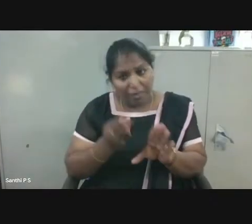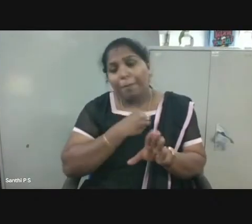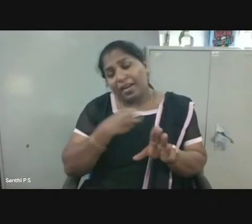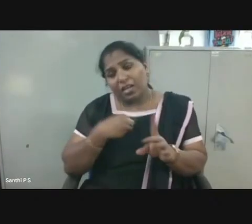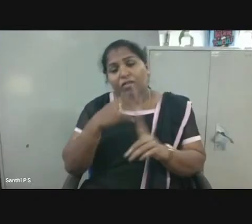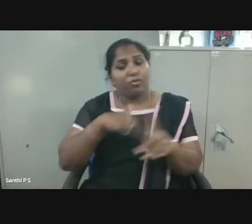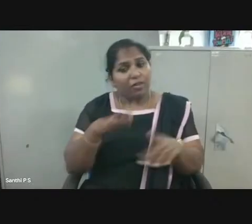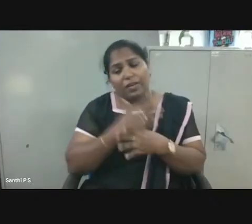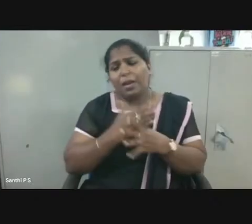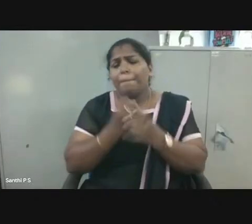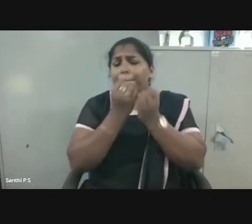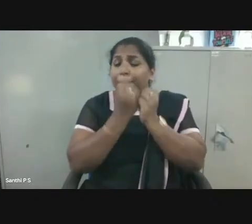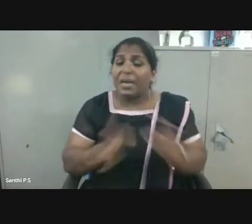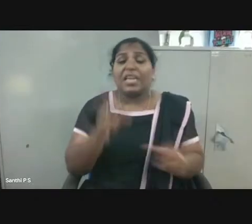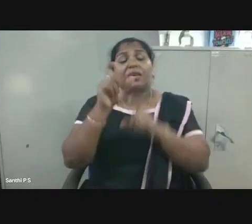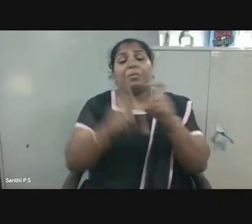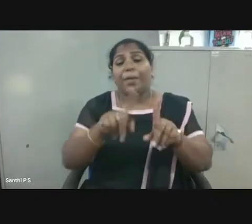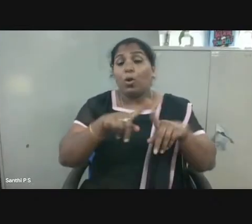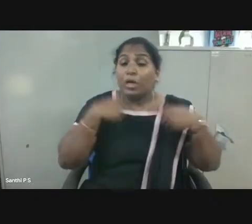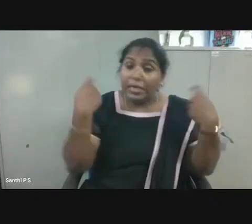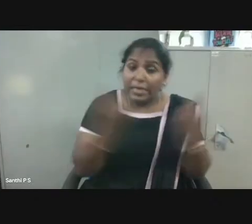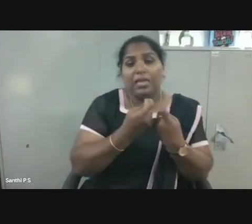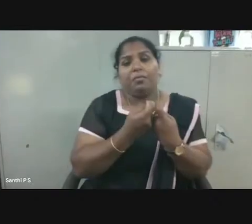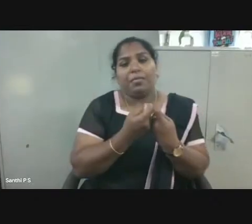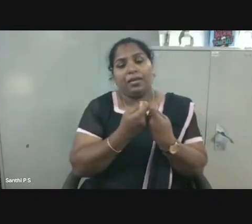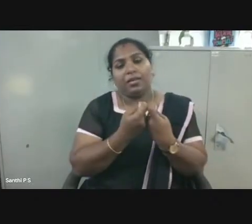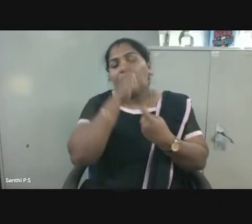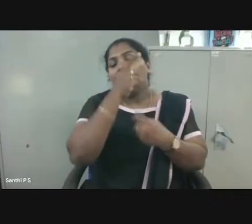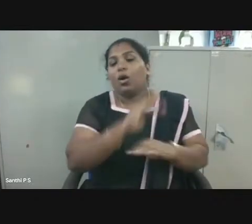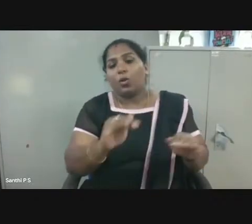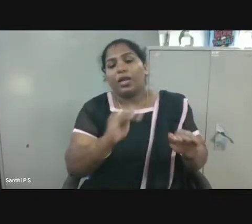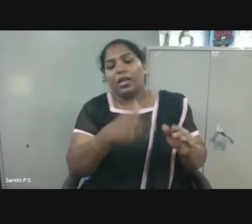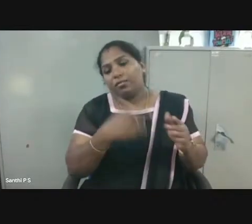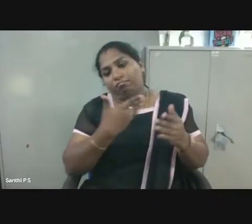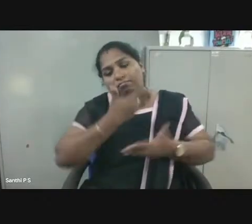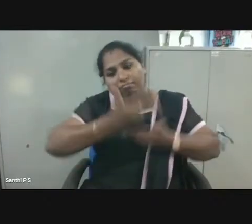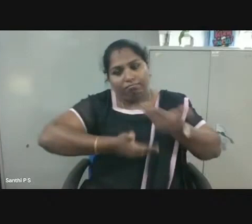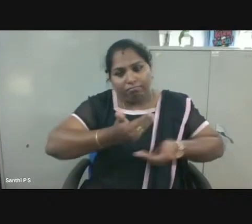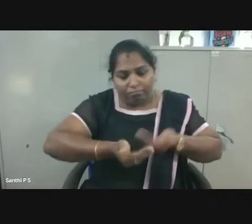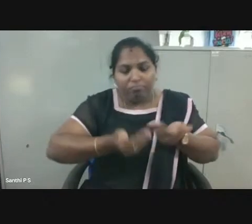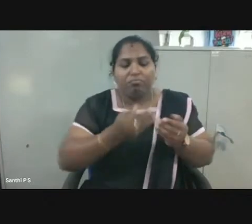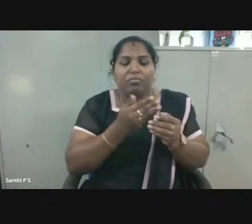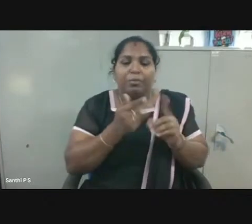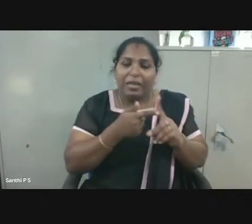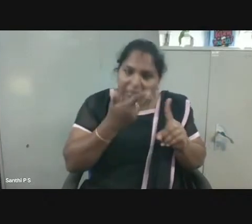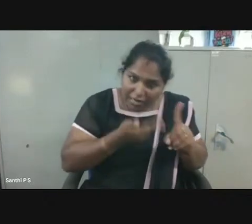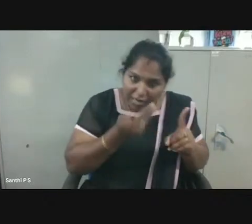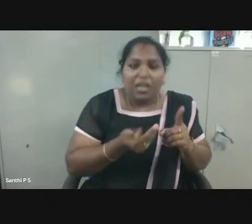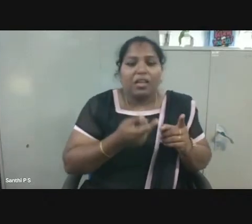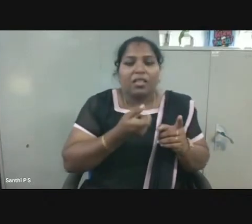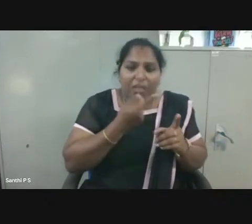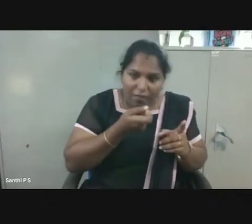വർക്കർമാർ. ഇങ്ങനെ ഇത്രയും ആൾക്കാർ കൂടെ ചേർന്നൊരു ടീമാണ് ഈ കുട്ടികളെ ചികിത്സിക്കുന്നത്. ഒരു ഡോക്ടർ മാത്രമല്ല ചികിത്സിക്കുക, എല്ലാവരും